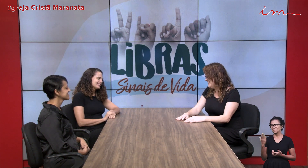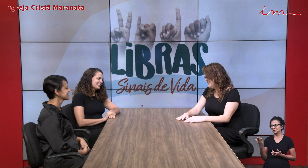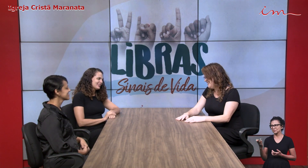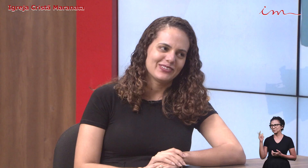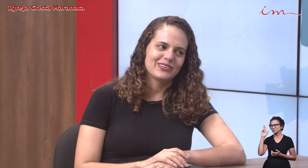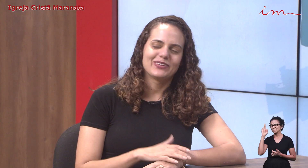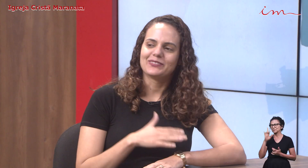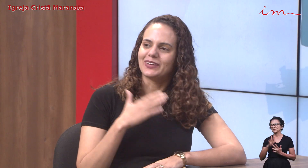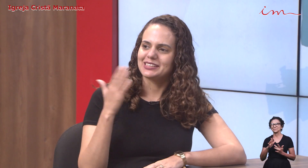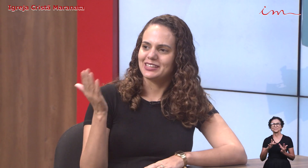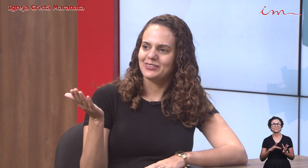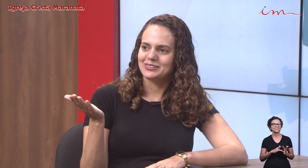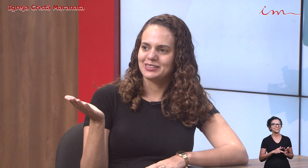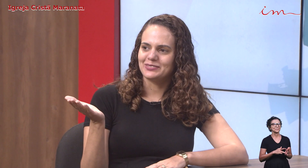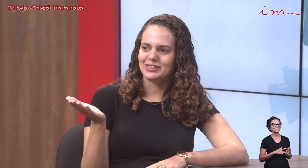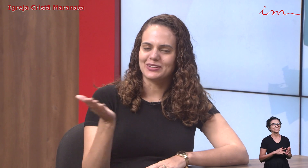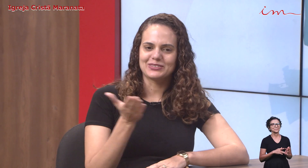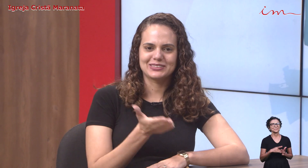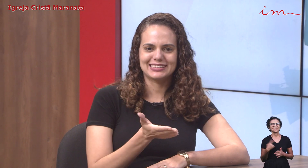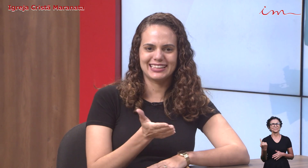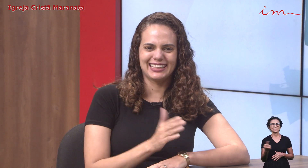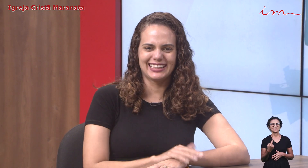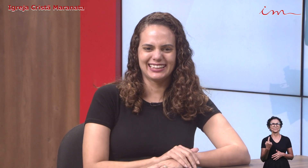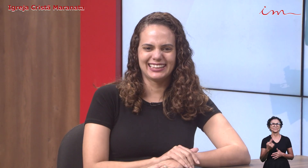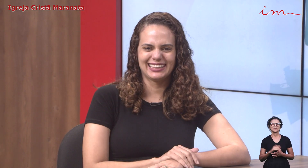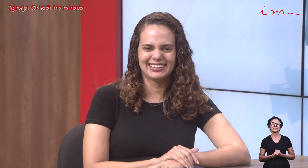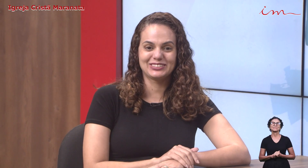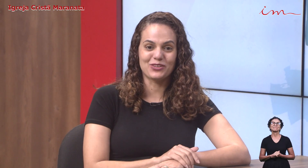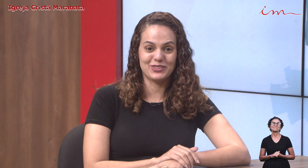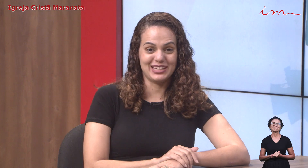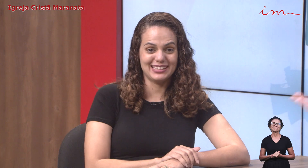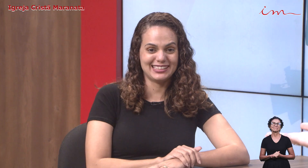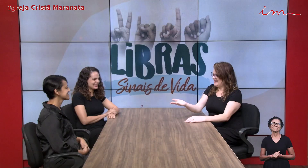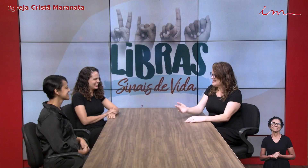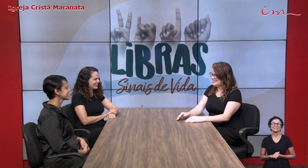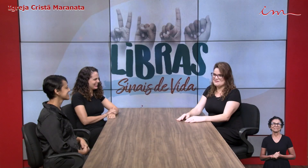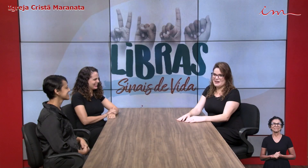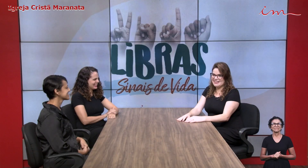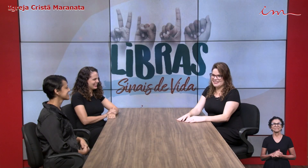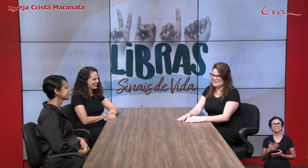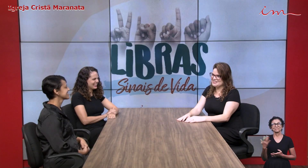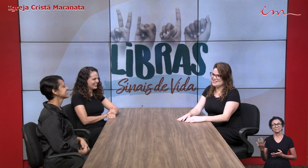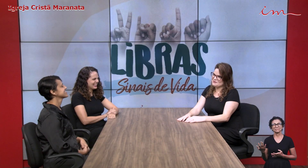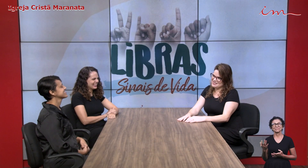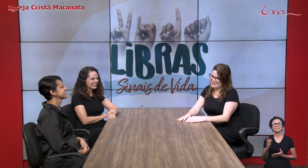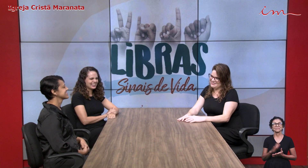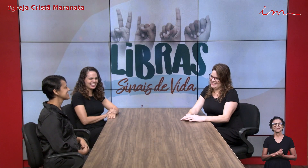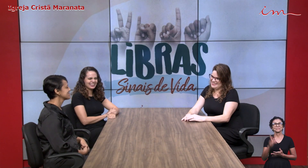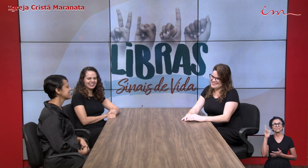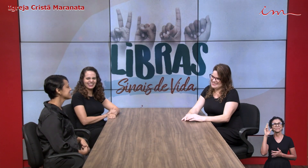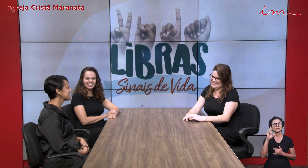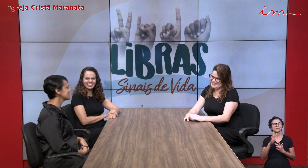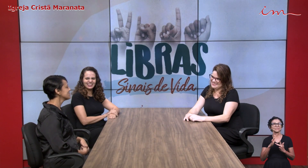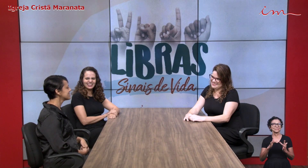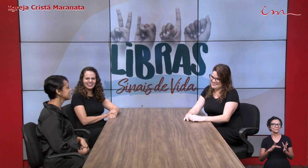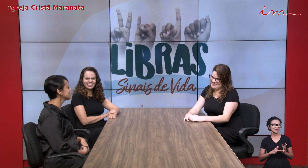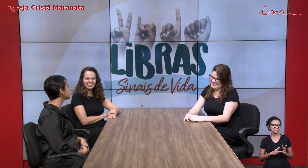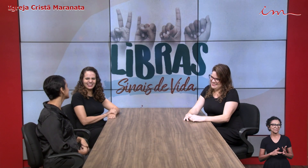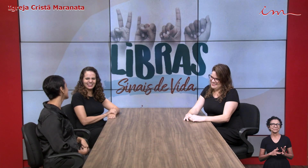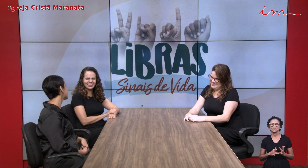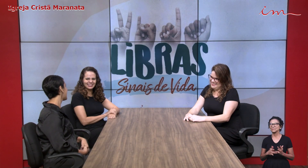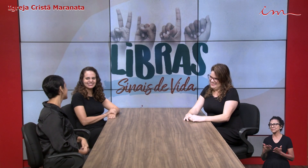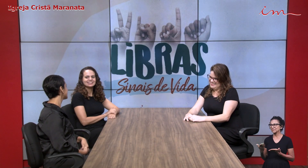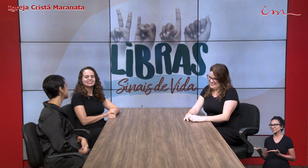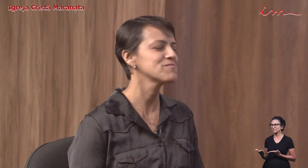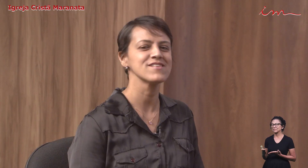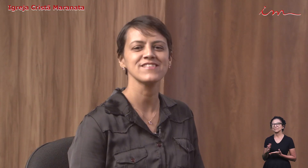Pri, Pai do Senhor, os irmãos. Amém. A gente está com a Vanessa também, que está aqui com a gente. Pai do Senhor, Nessa. Pai do Senhor, Pri. Pai